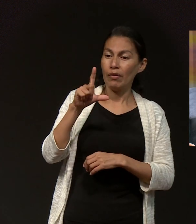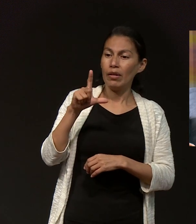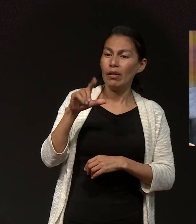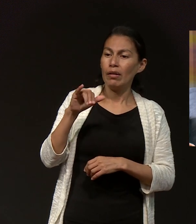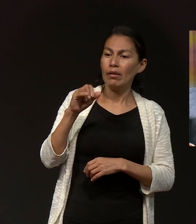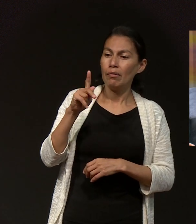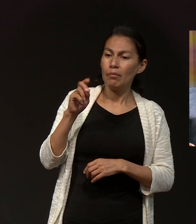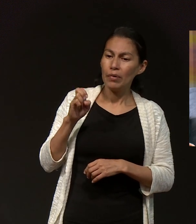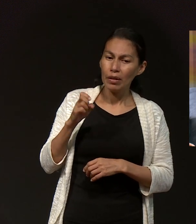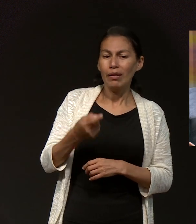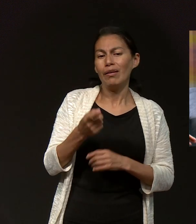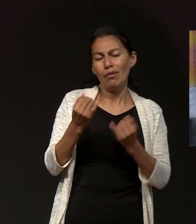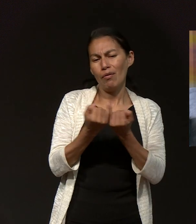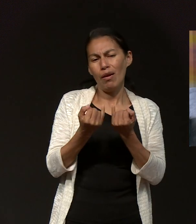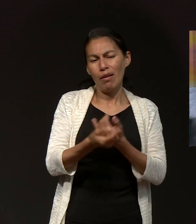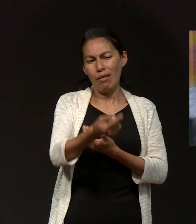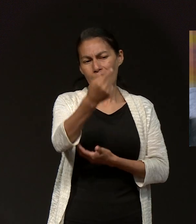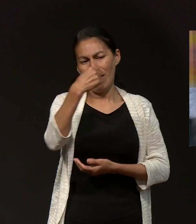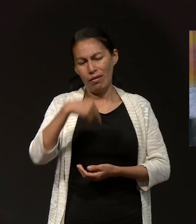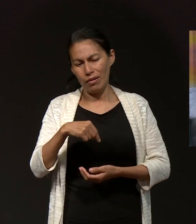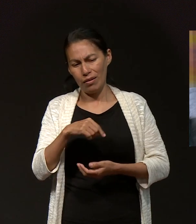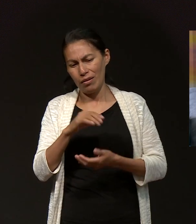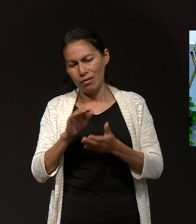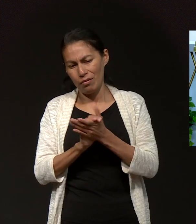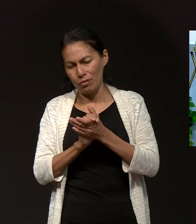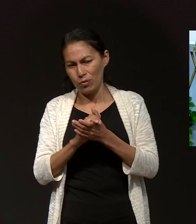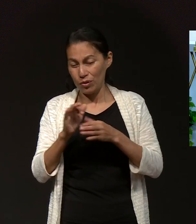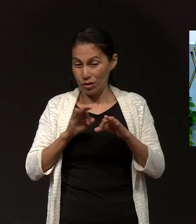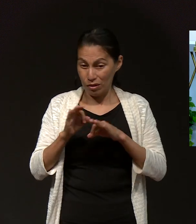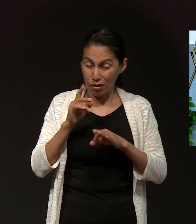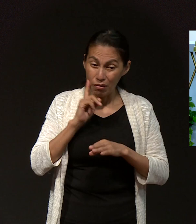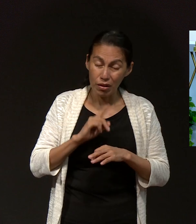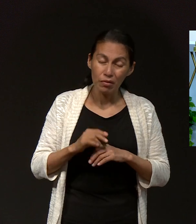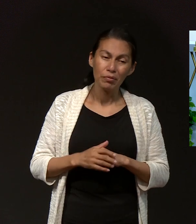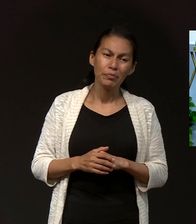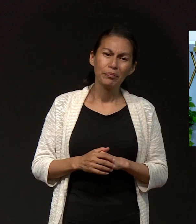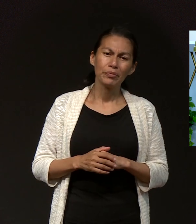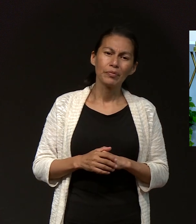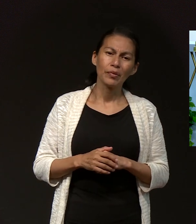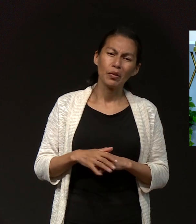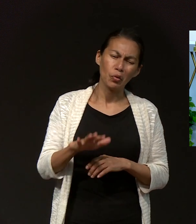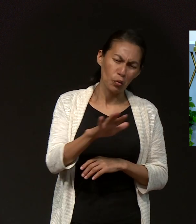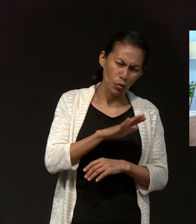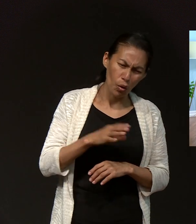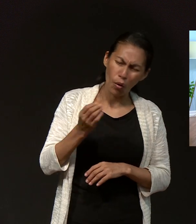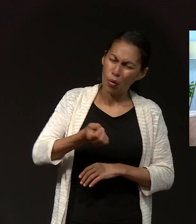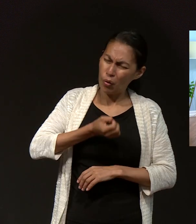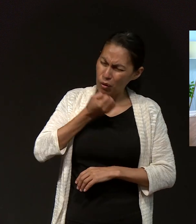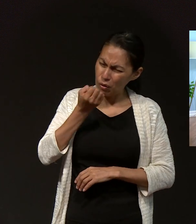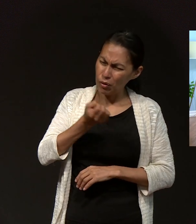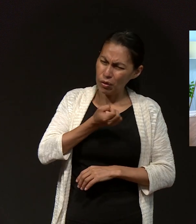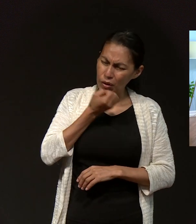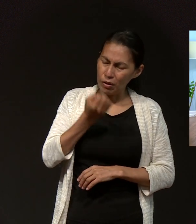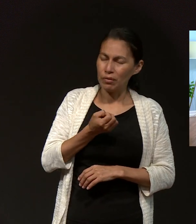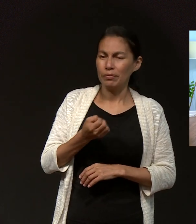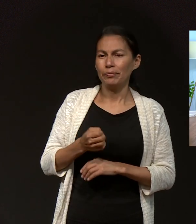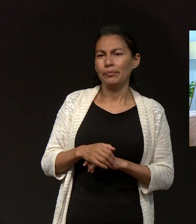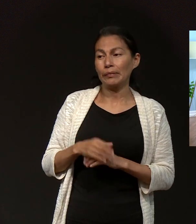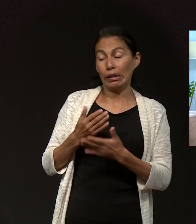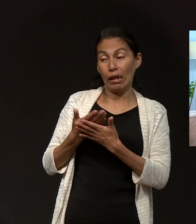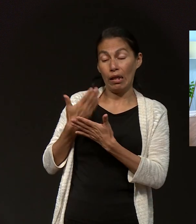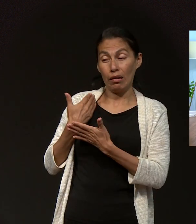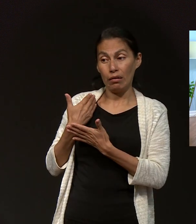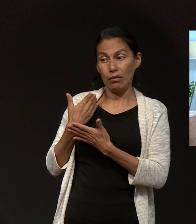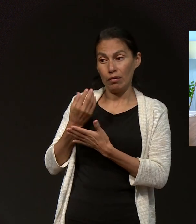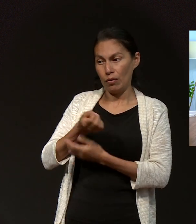por el trabajo de su esposa. Y ahí inició el... Son, digamos, arquitectos muy jóvenes. Déjeme decirle que lo pusimos en oración. Teníamos la